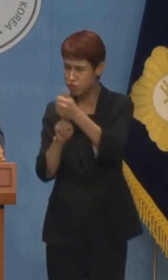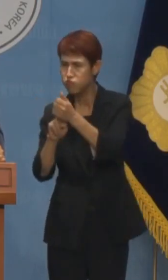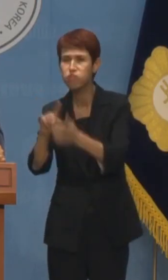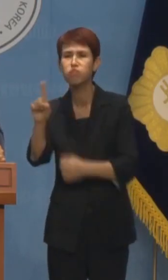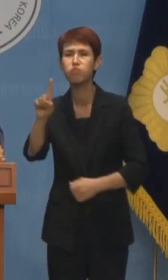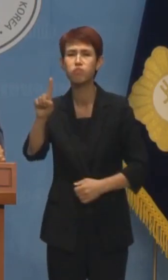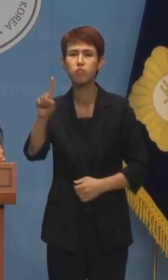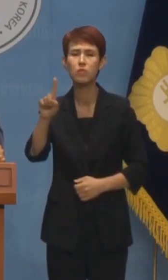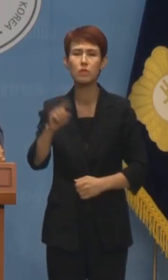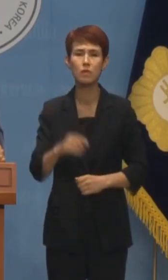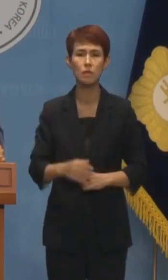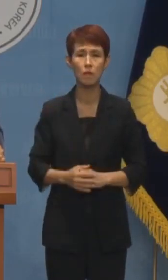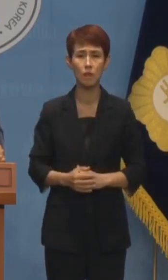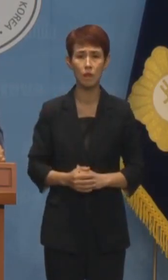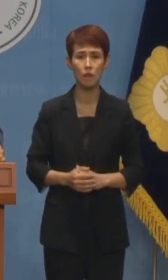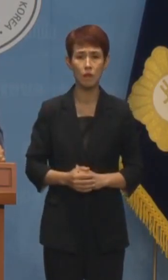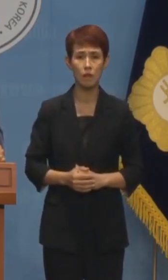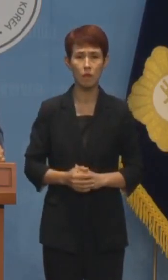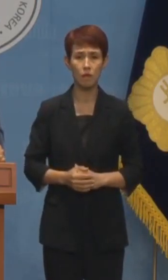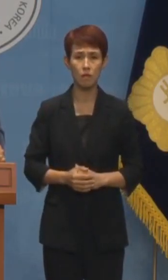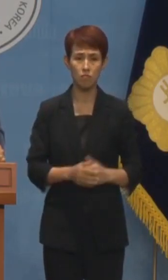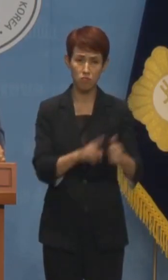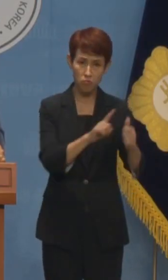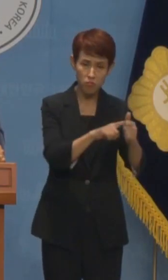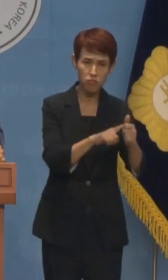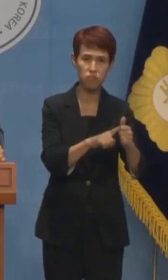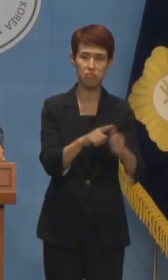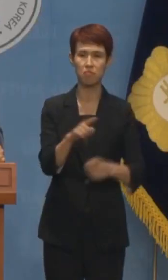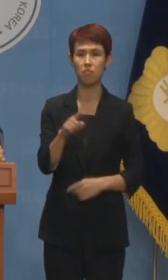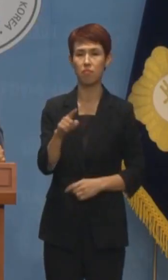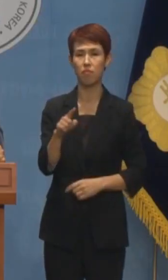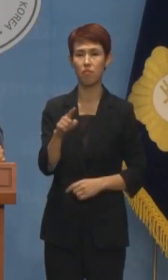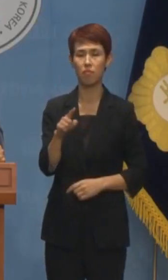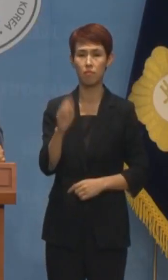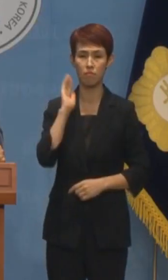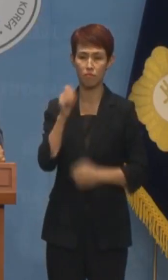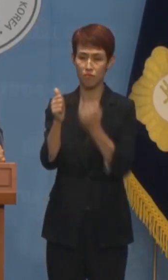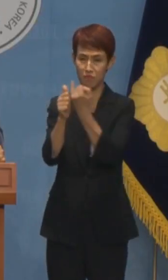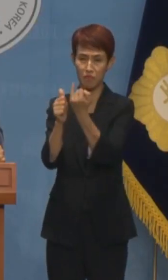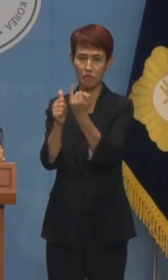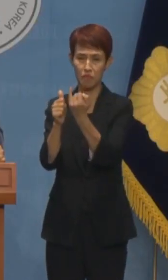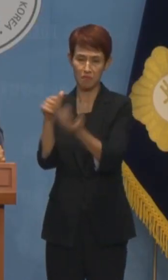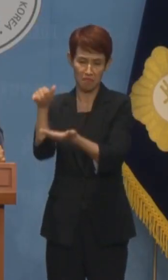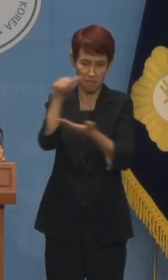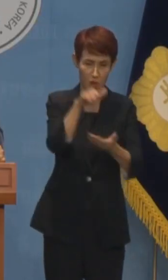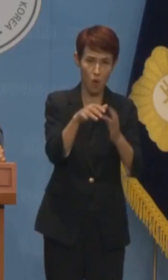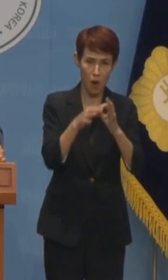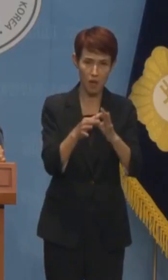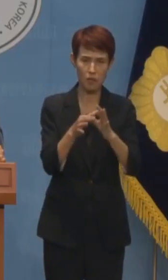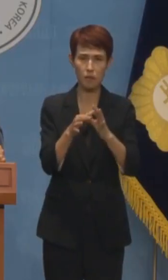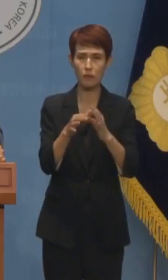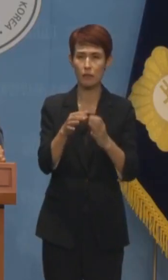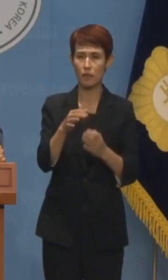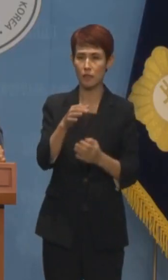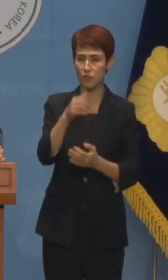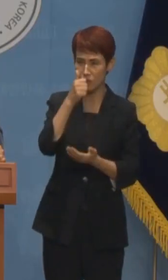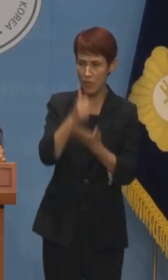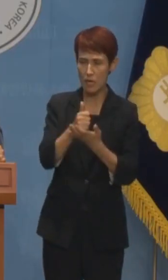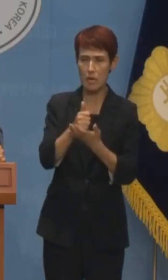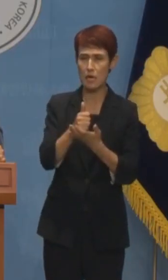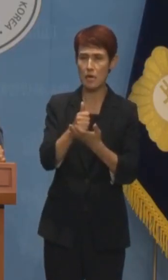있습니까? 생전에 고인은 김건희 명품백 수수 사건 면죄부 종결 처리를